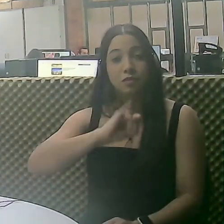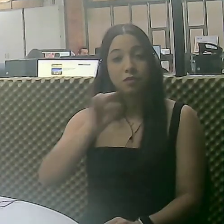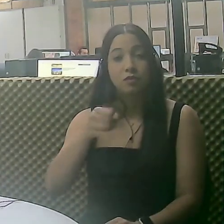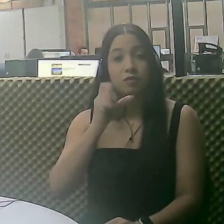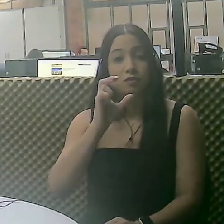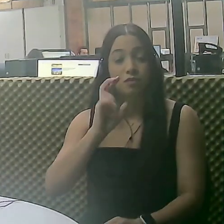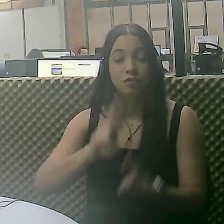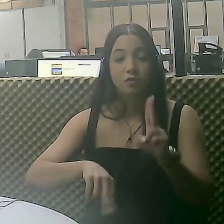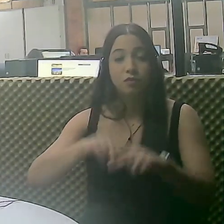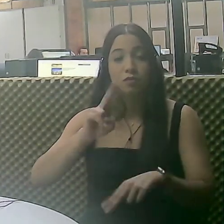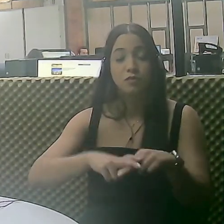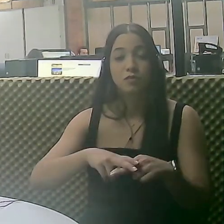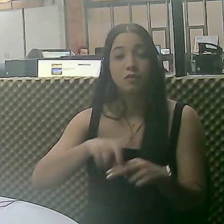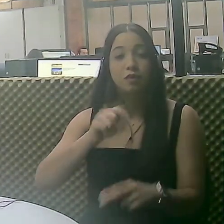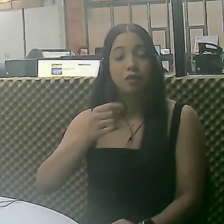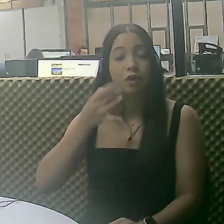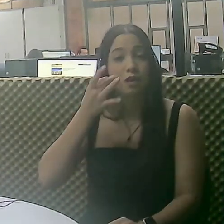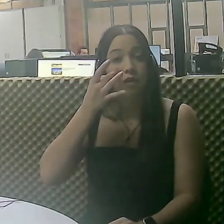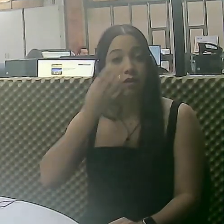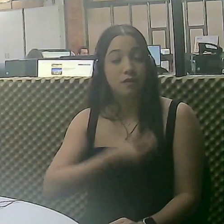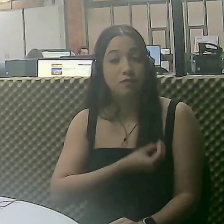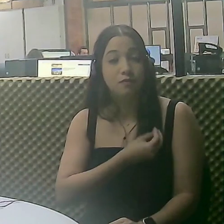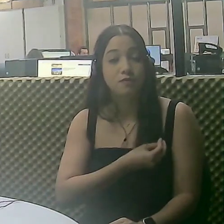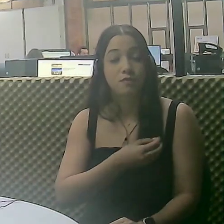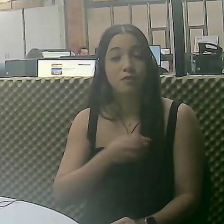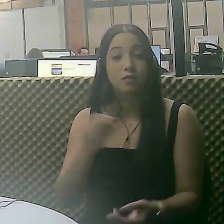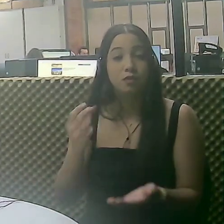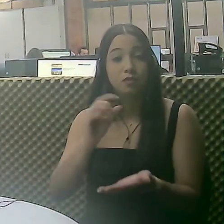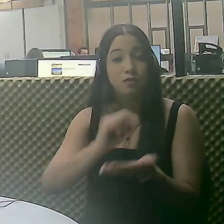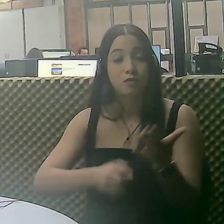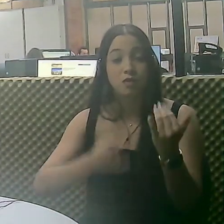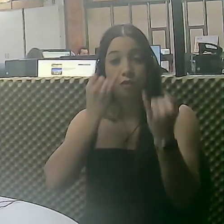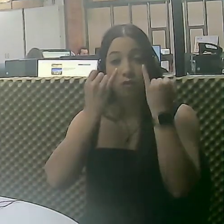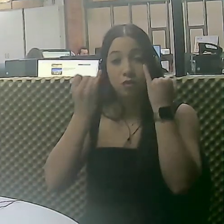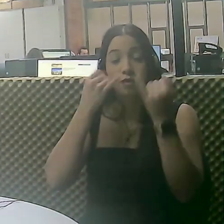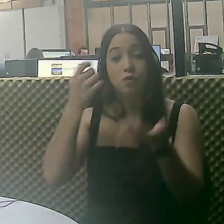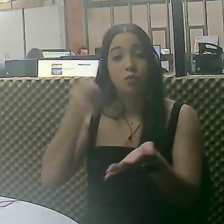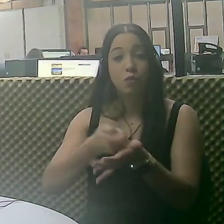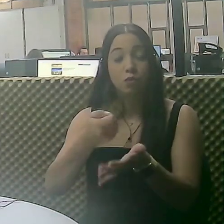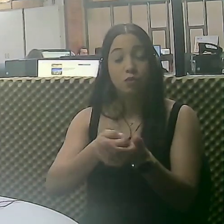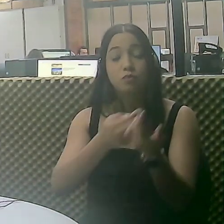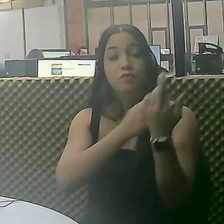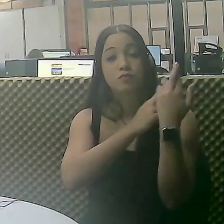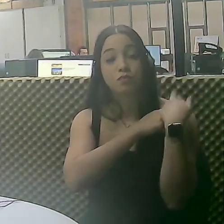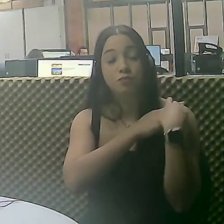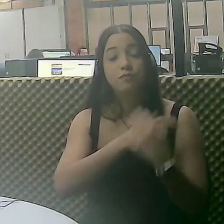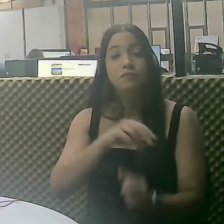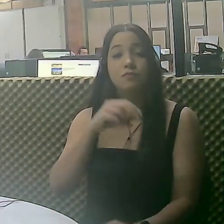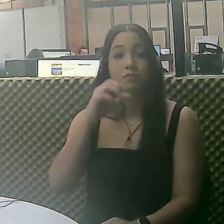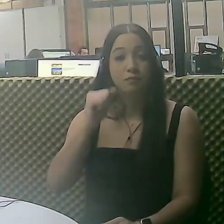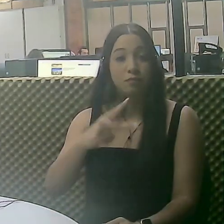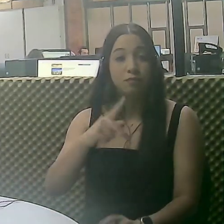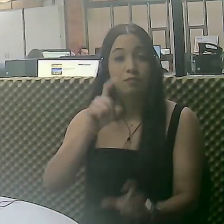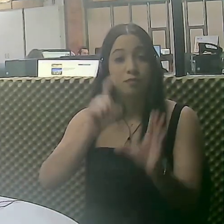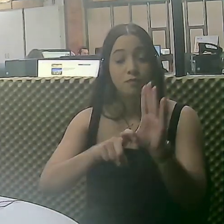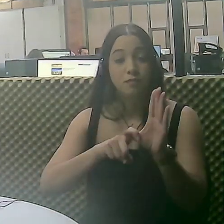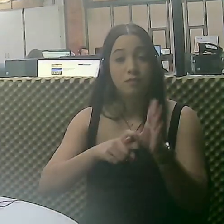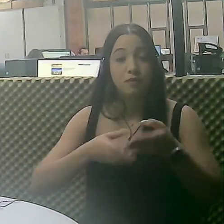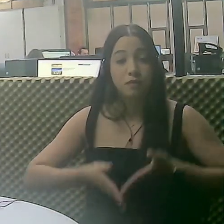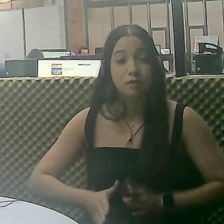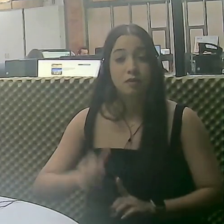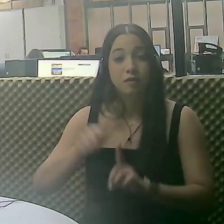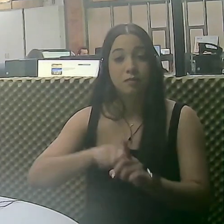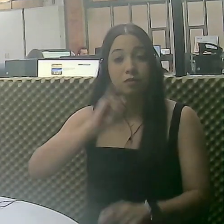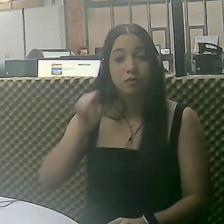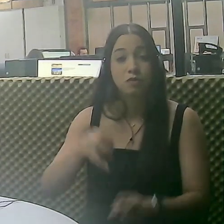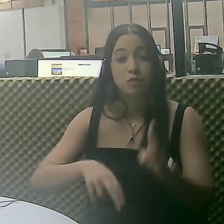junho. Também conhecido como prova de vida, a atualização de dados é obrigatória. Os aposentados e pensionistas nascidos no